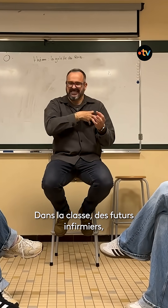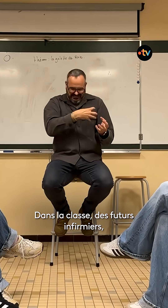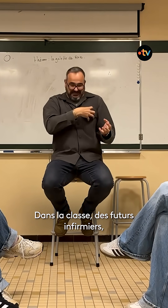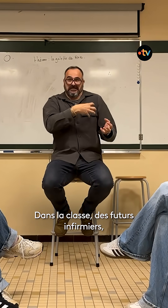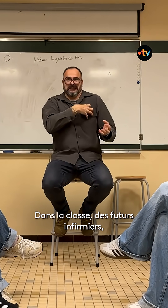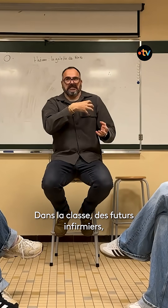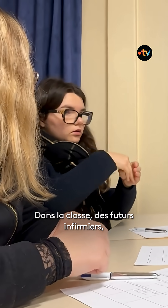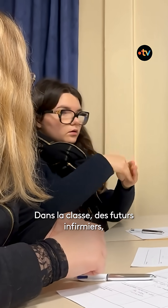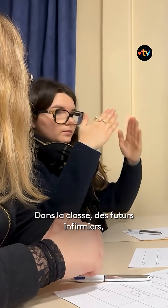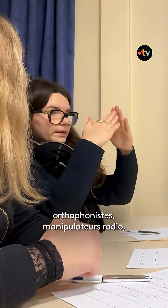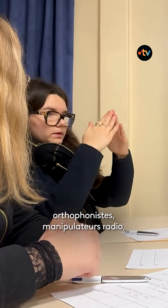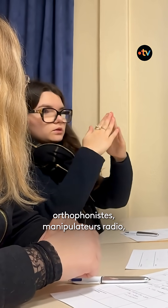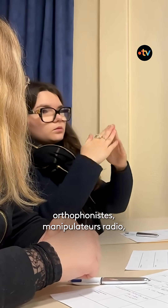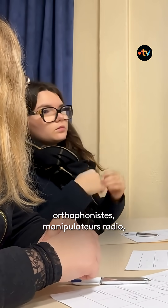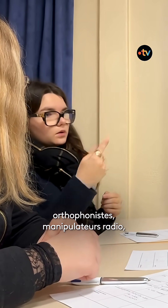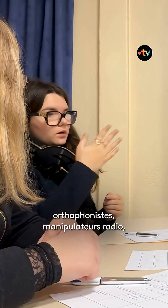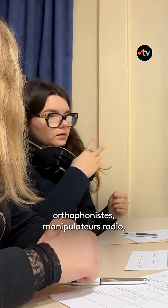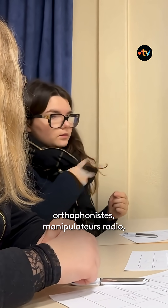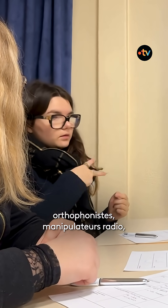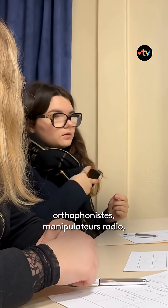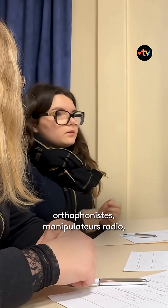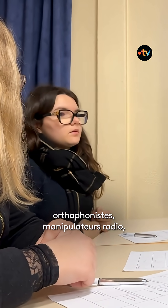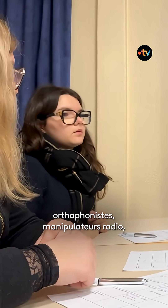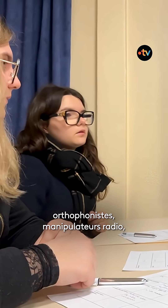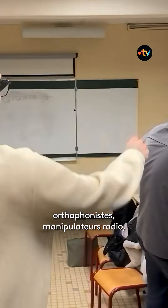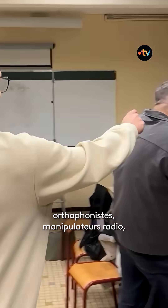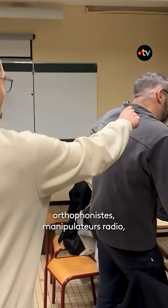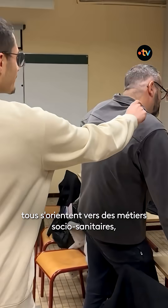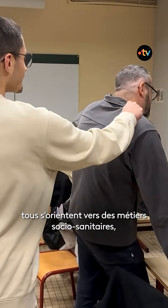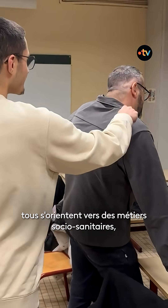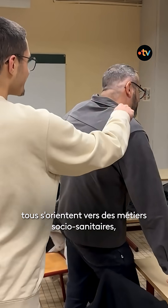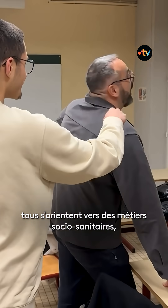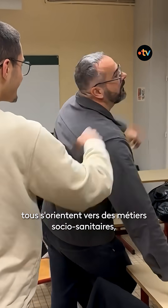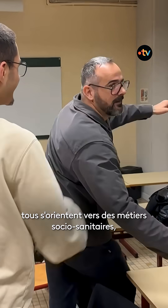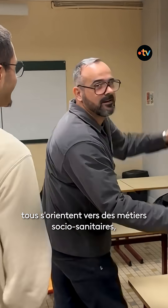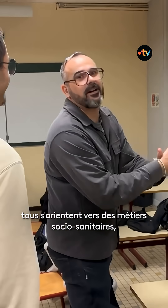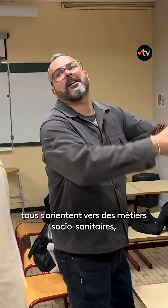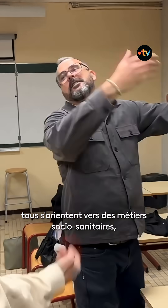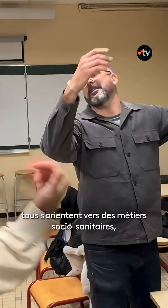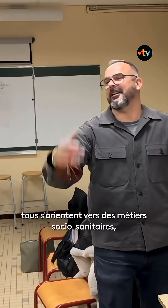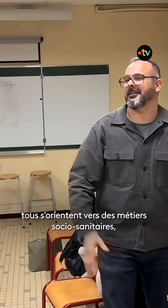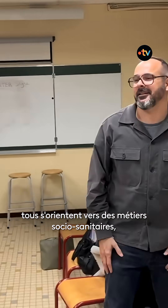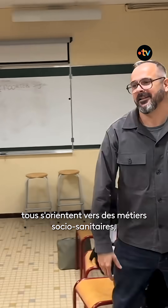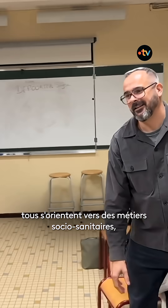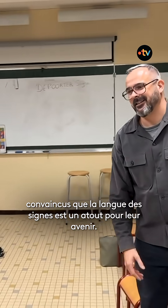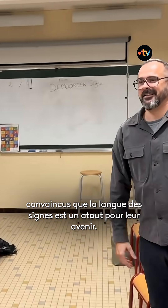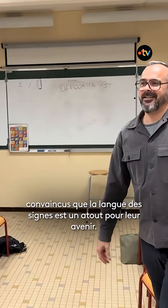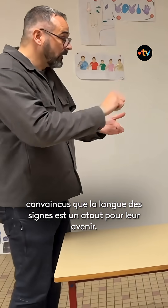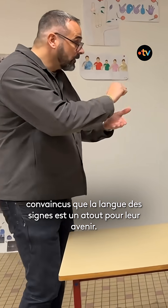des futurs infirmiers, orthophonistes, manipulateurs radio, tous s'orientent vers des métiers socio-sanitaires, convaincus que la langue